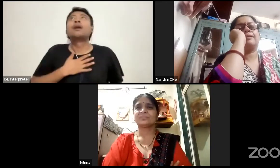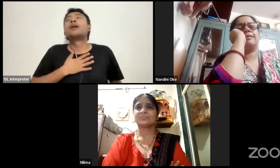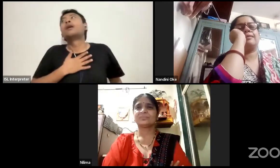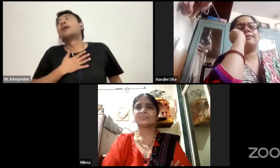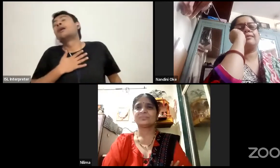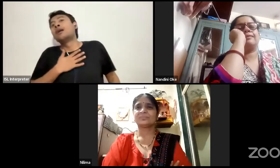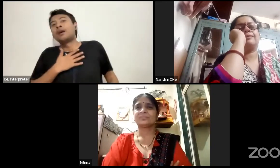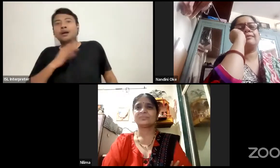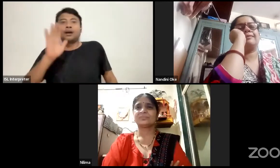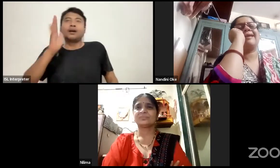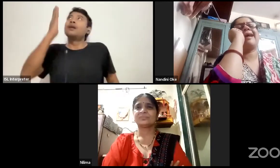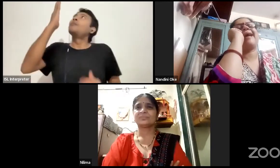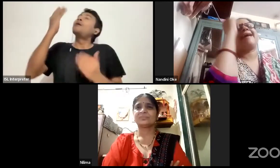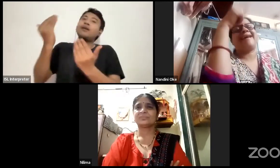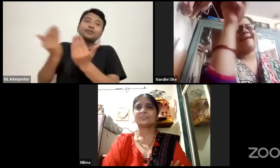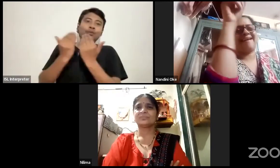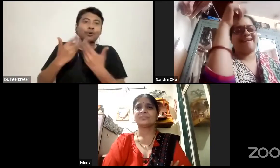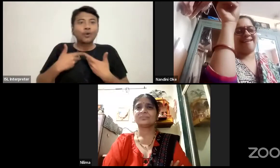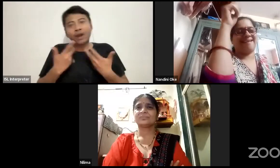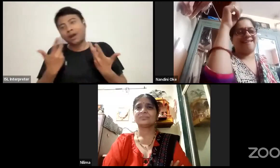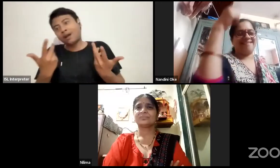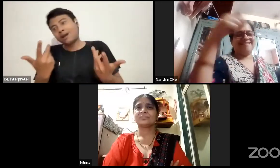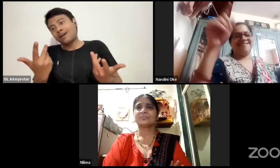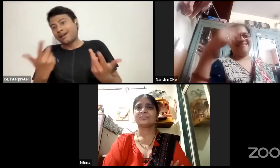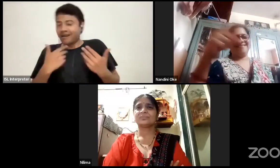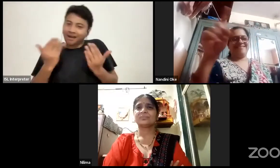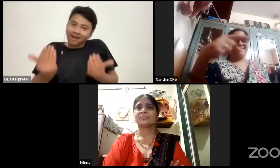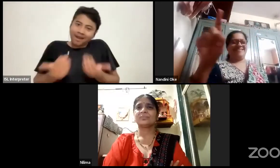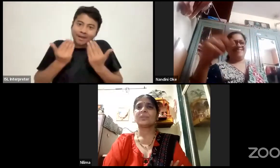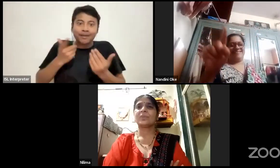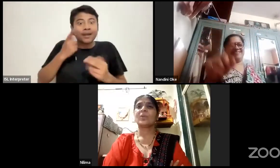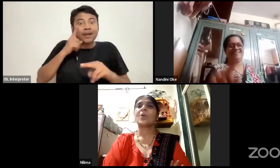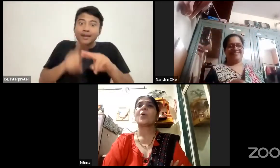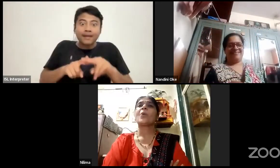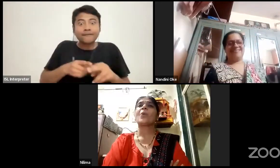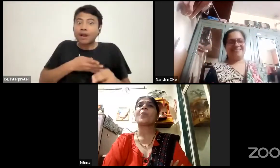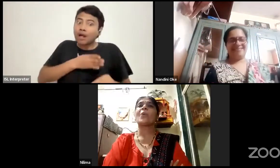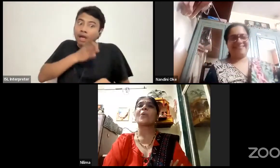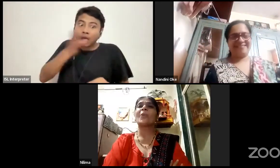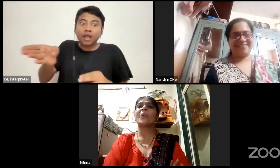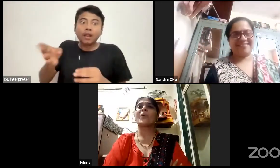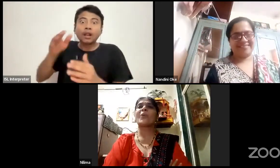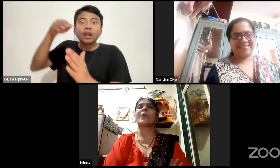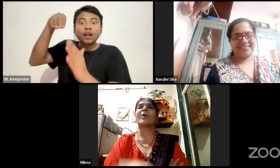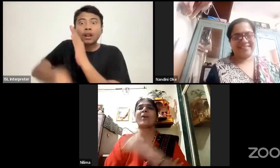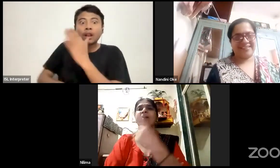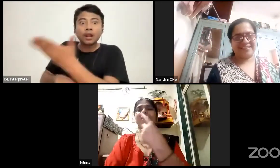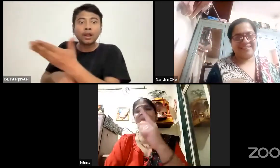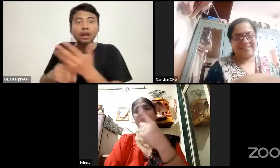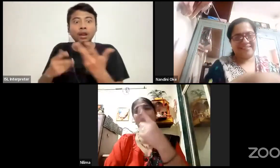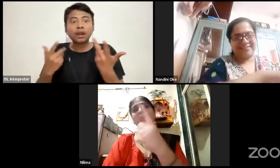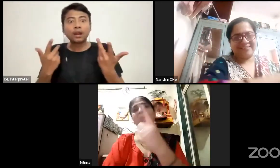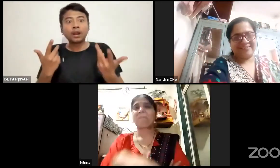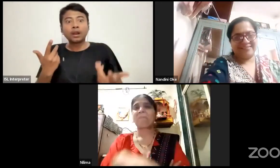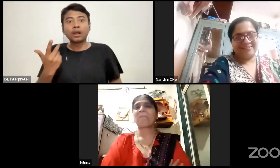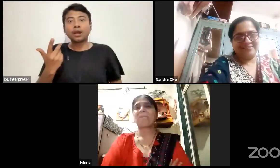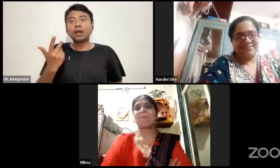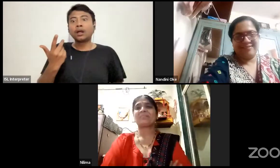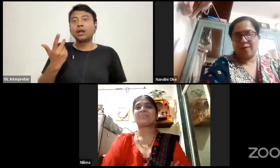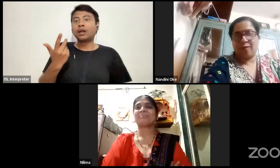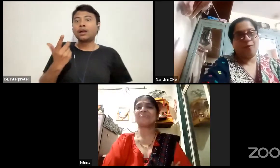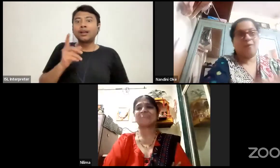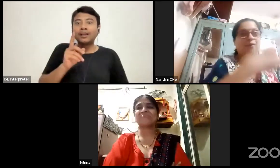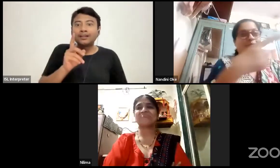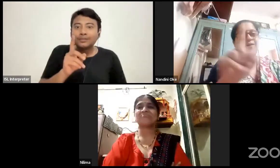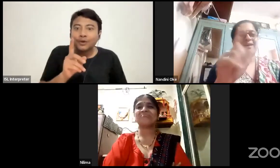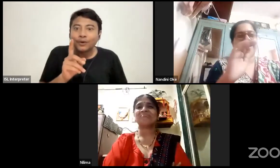चाहिए, भगवान को हमारे प्लान के अनुसार करना चाहिए, लेकिन भगवान का बहुत ग्रेट प्लान है